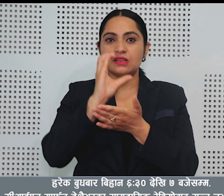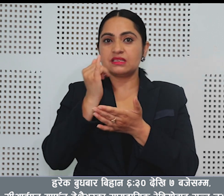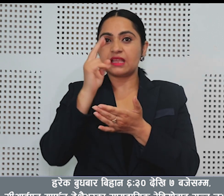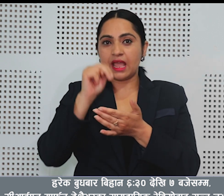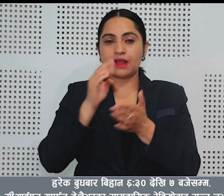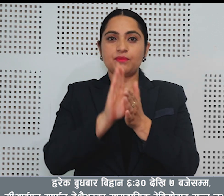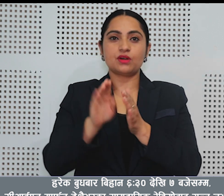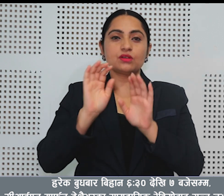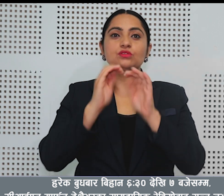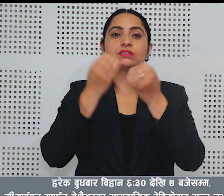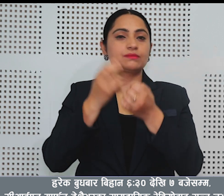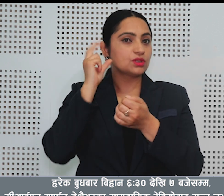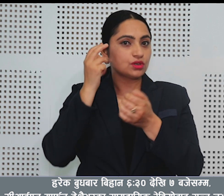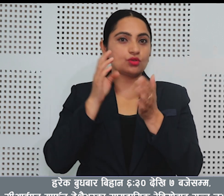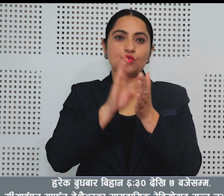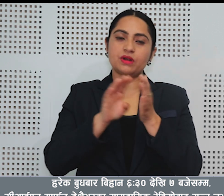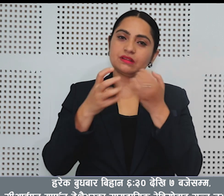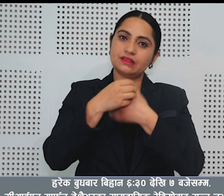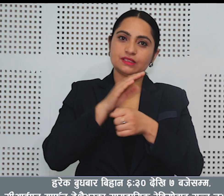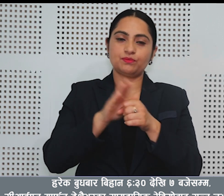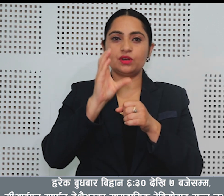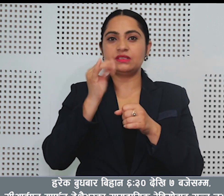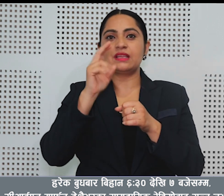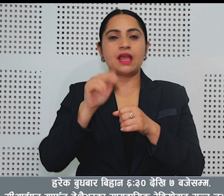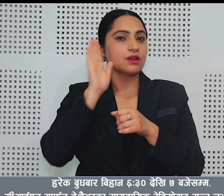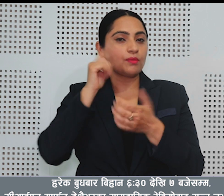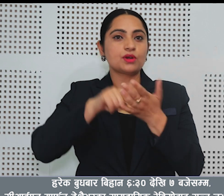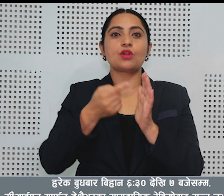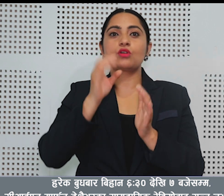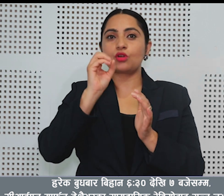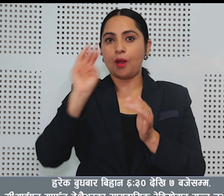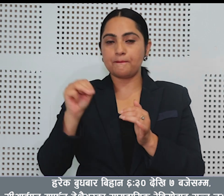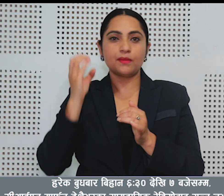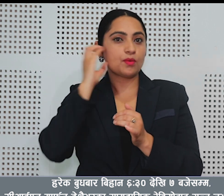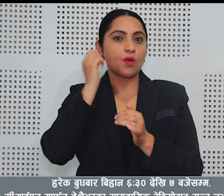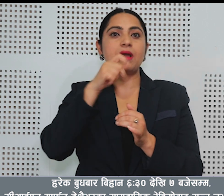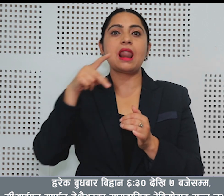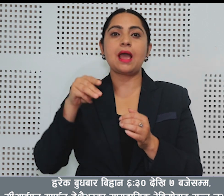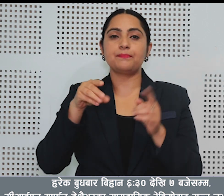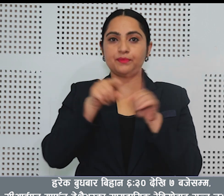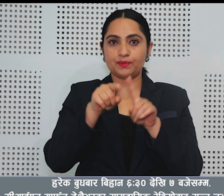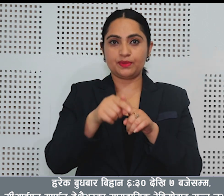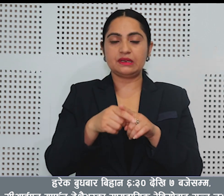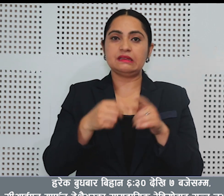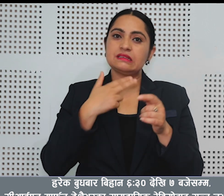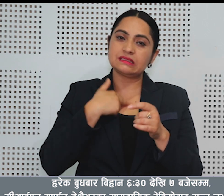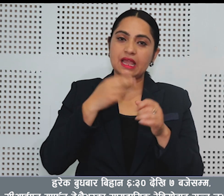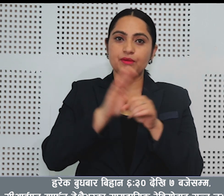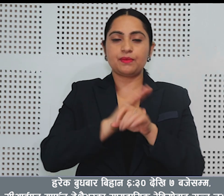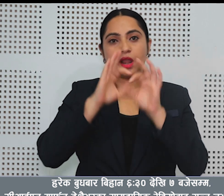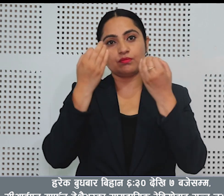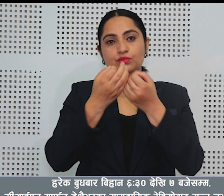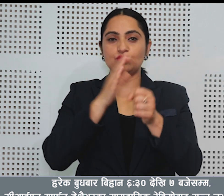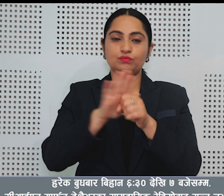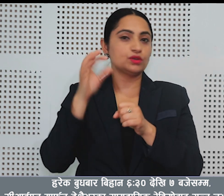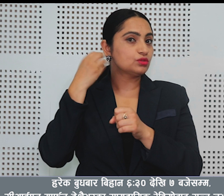मार्फत सामुदायिक रेडियोबाट देशैभरि CINखबर.com र मोबाइल एप CINमा पनि चाहेको बेला तपाईँ विश्वभरि